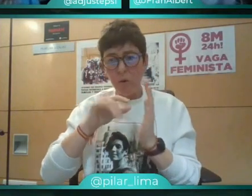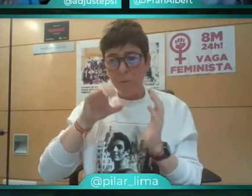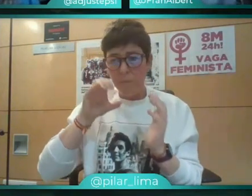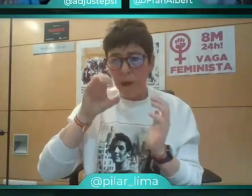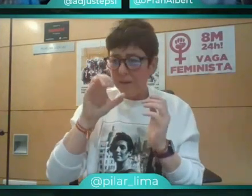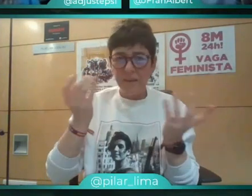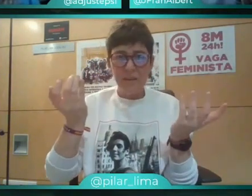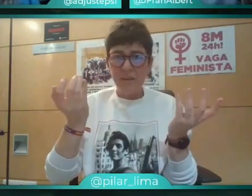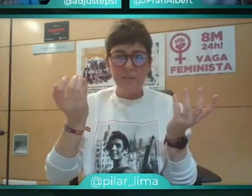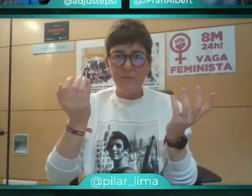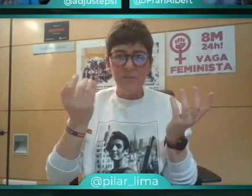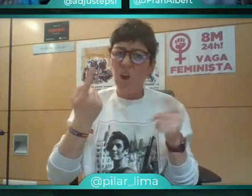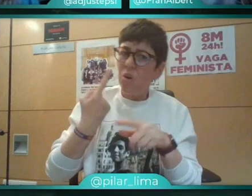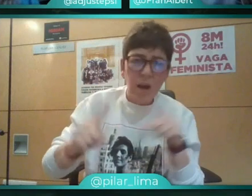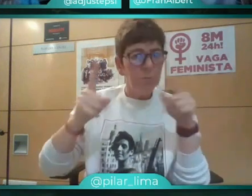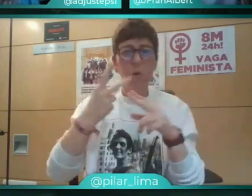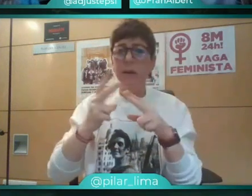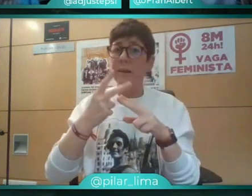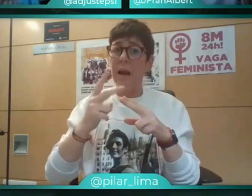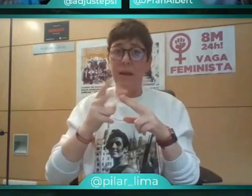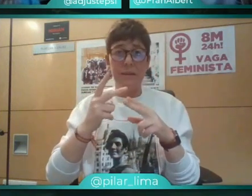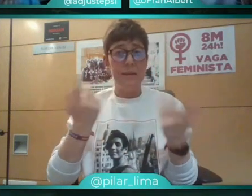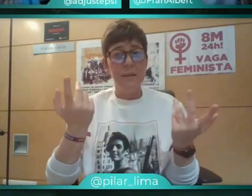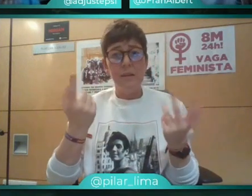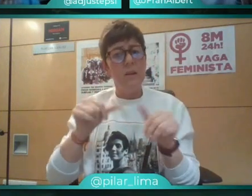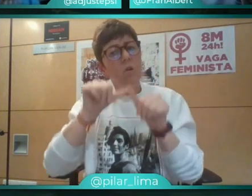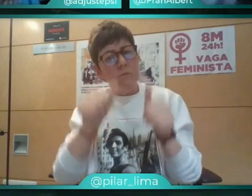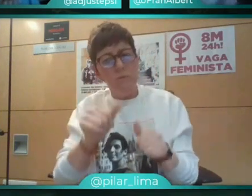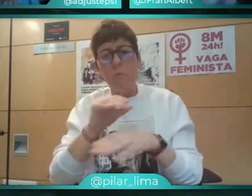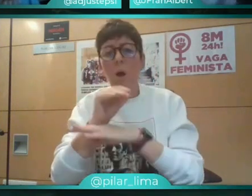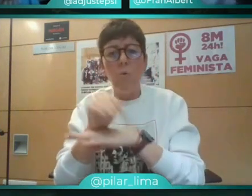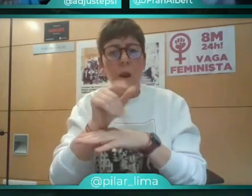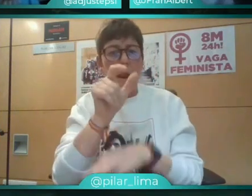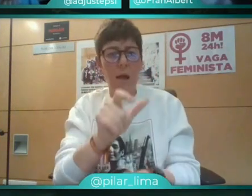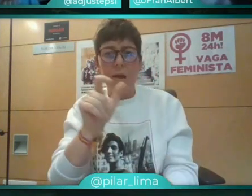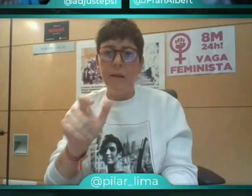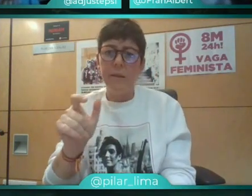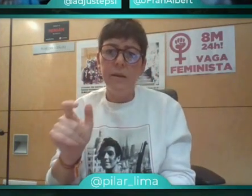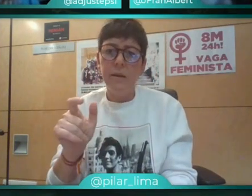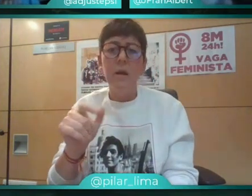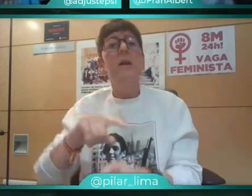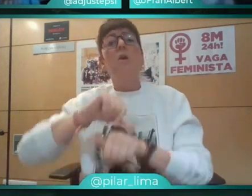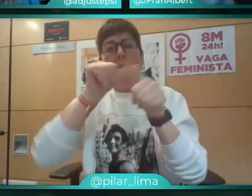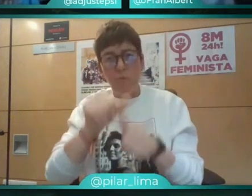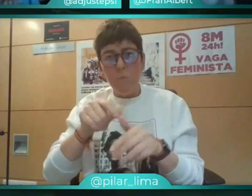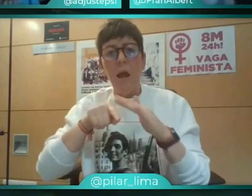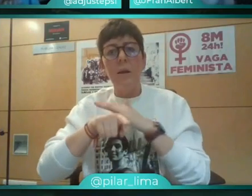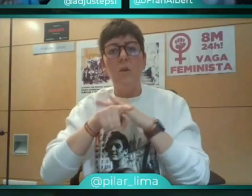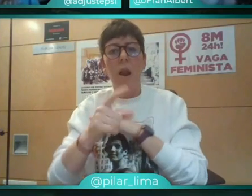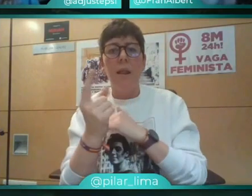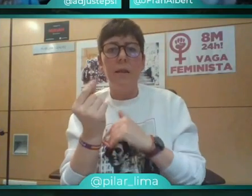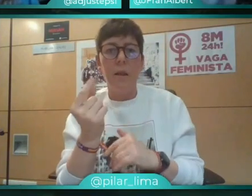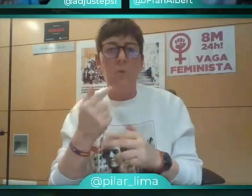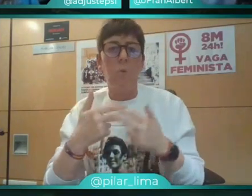queremos otra forma de país un proyecto distinto para nuestro para nuestro país queremos otras formas de política queremos cuidar